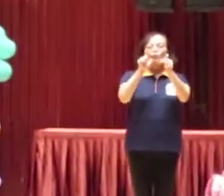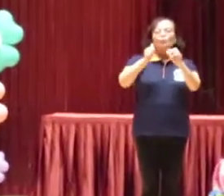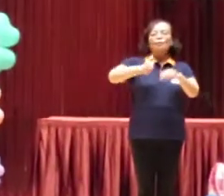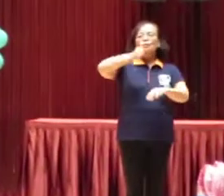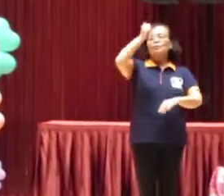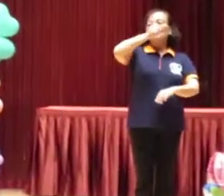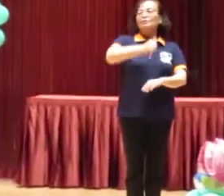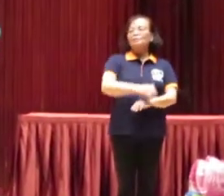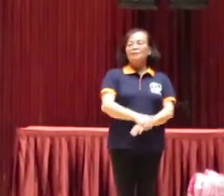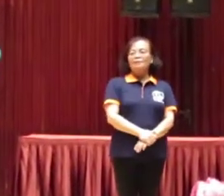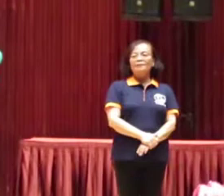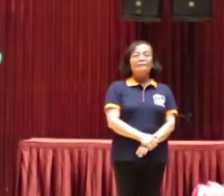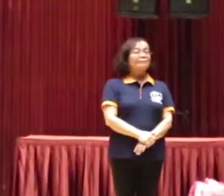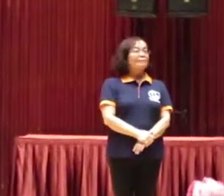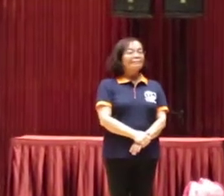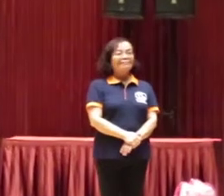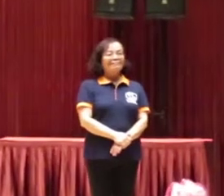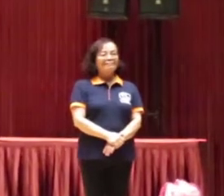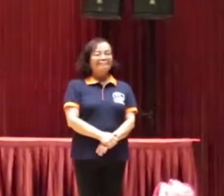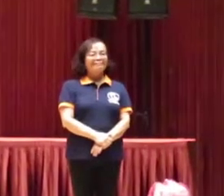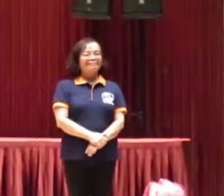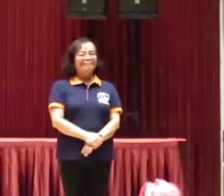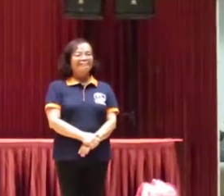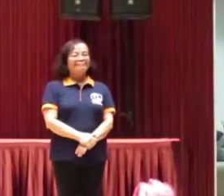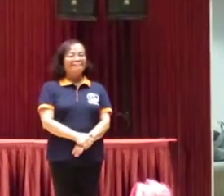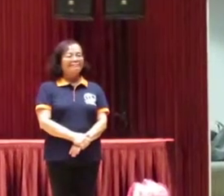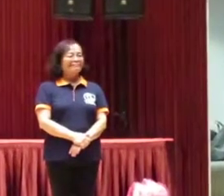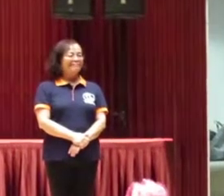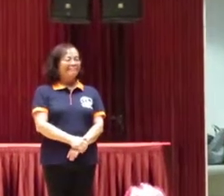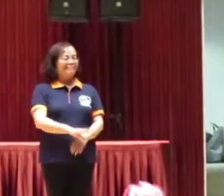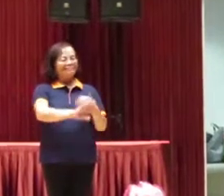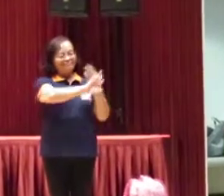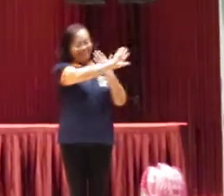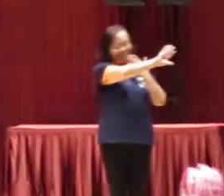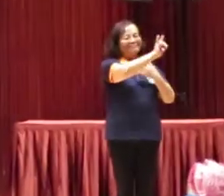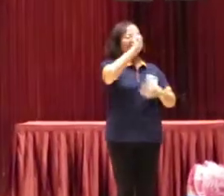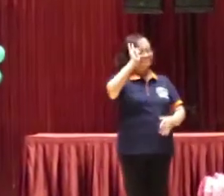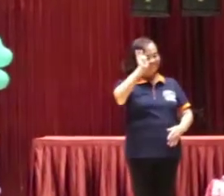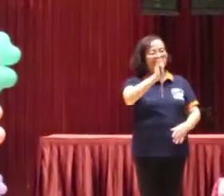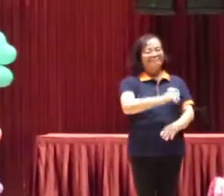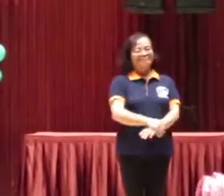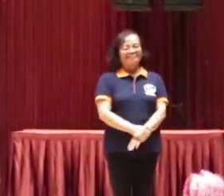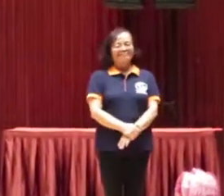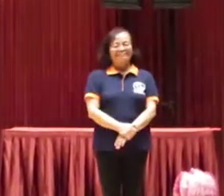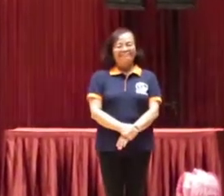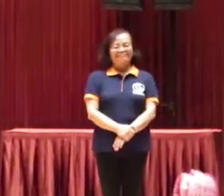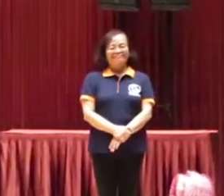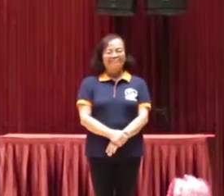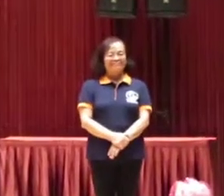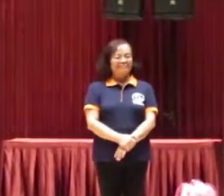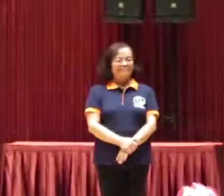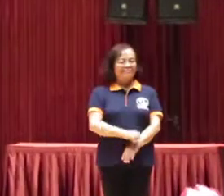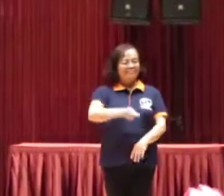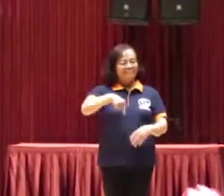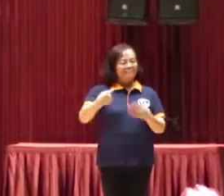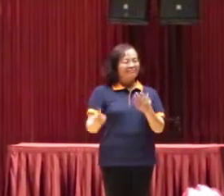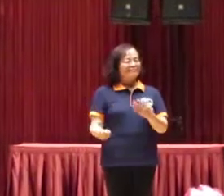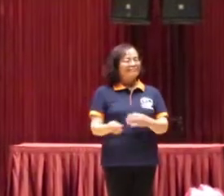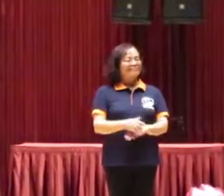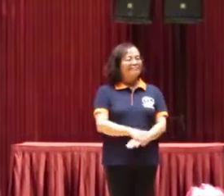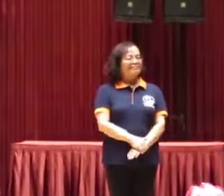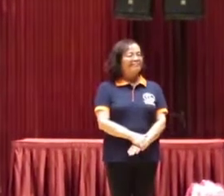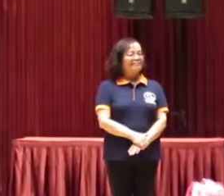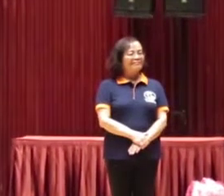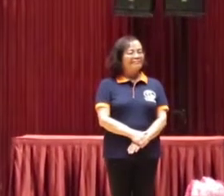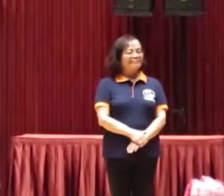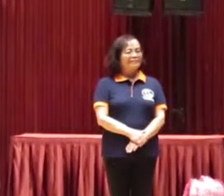社徐区长在哪边呢？啊，在外面哈，谢谢。另外还包括了我们啊，我们有